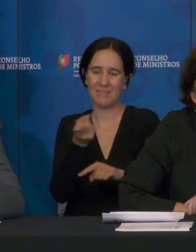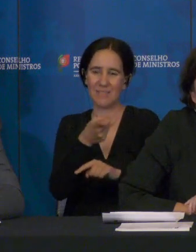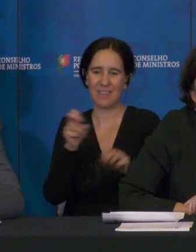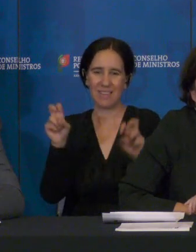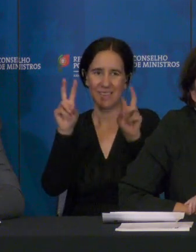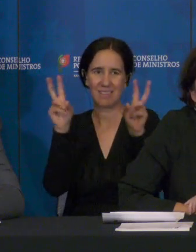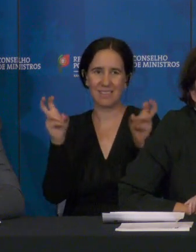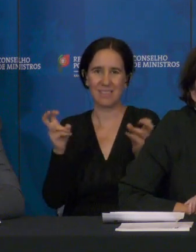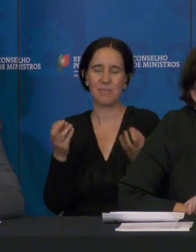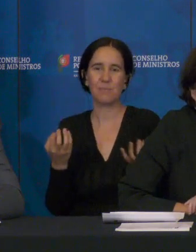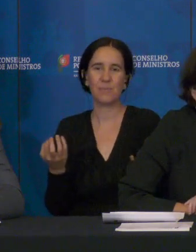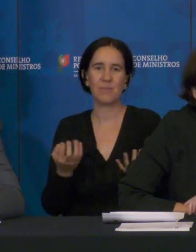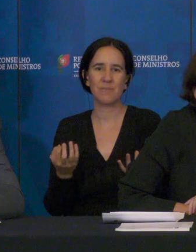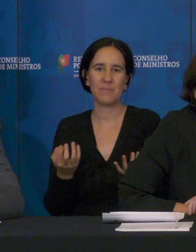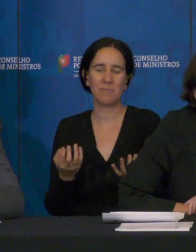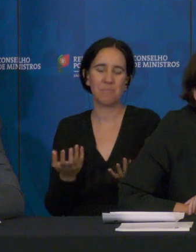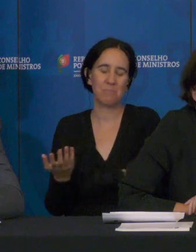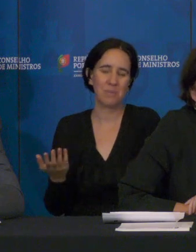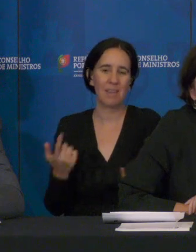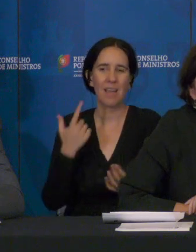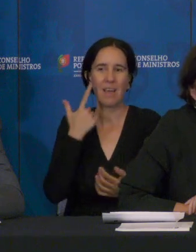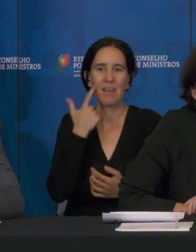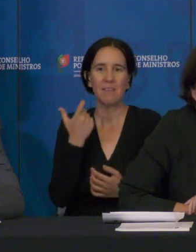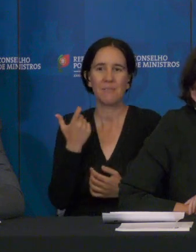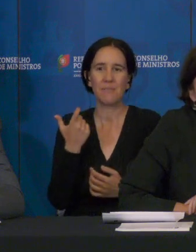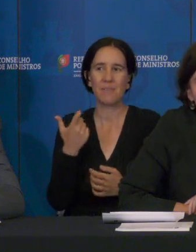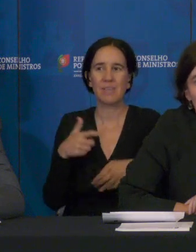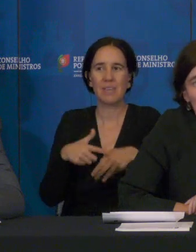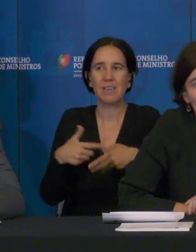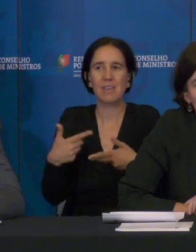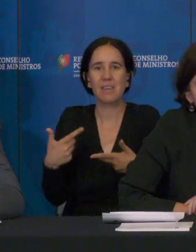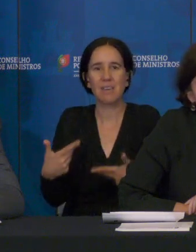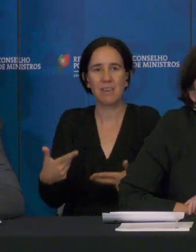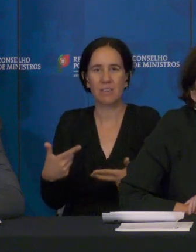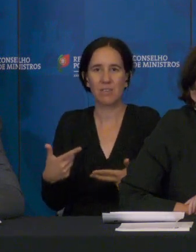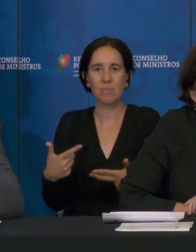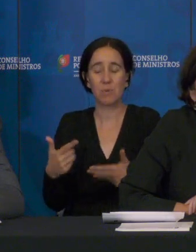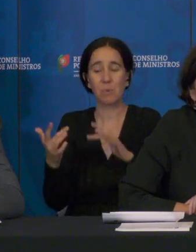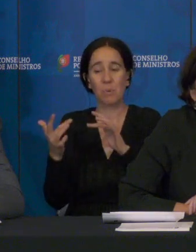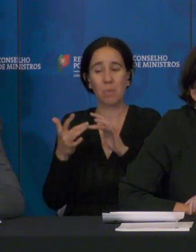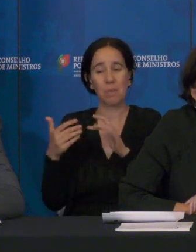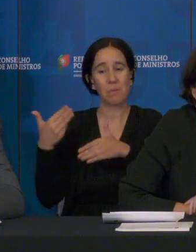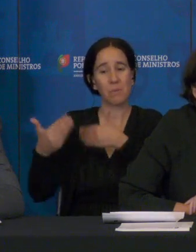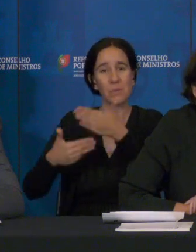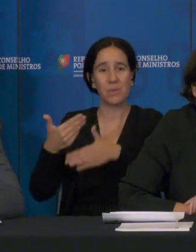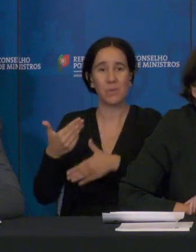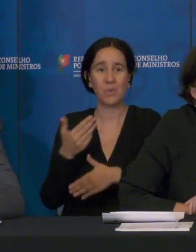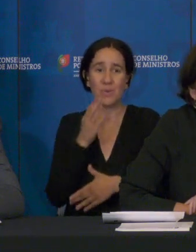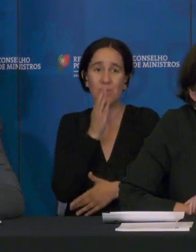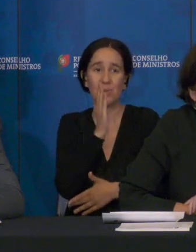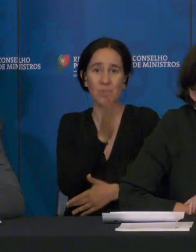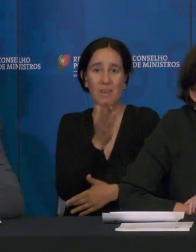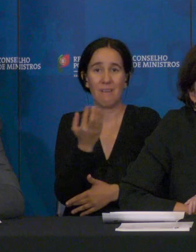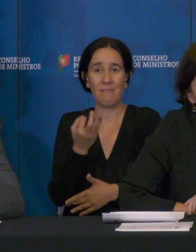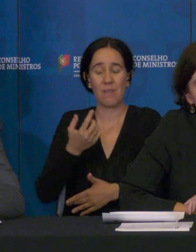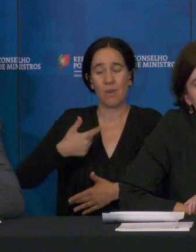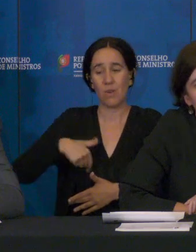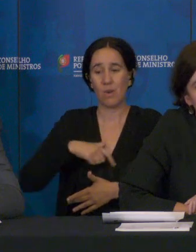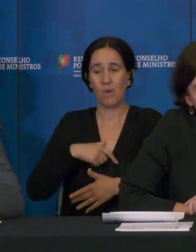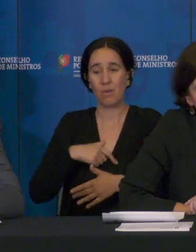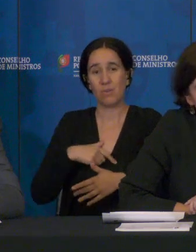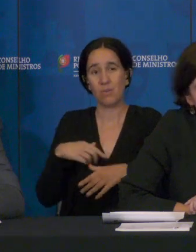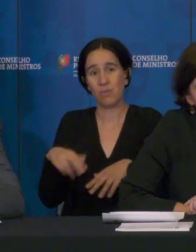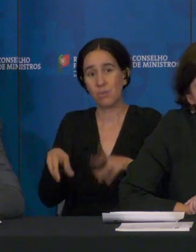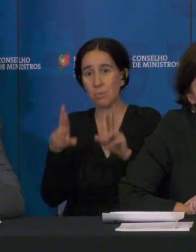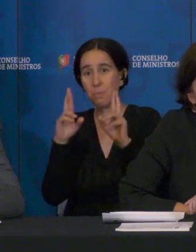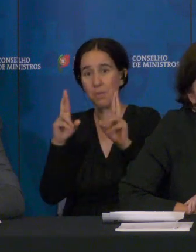frases porque provavelmente neste momento continuam os contactos e, como disse, a nossa expectativa é